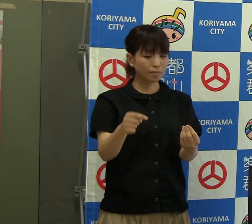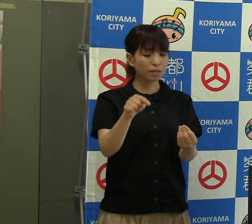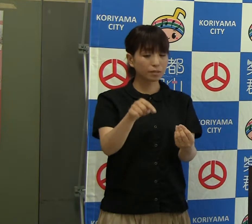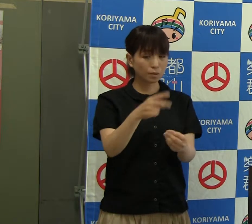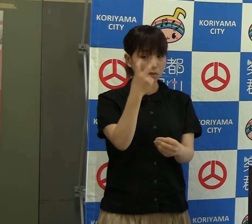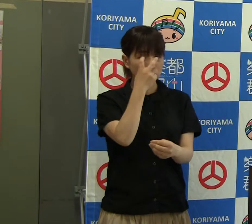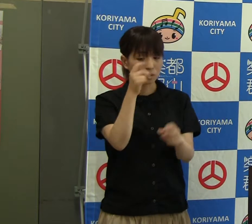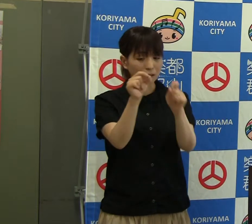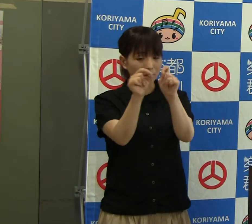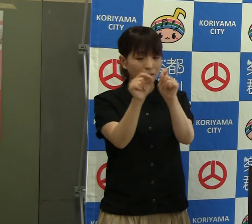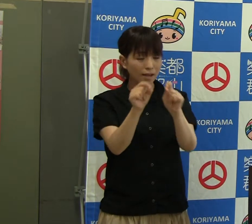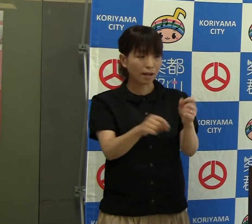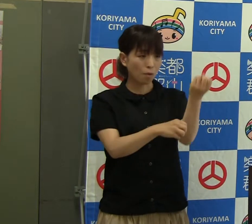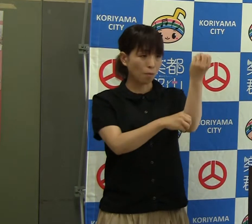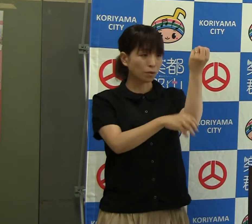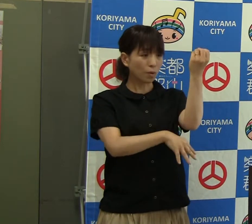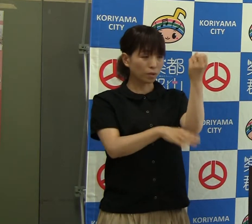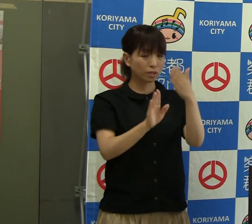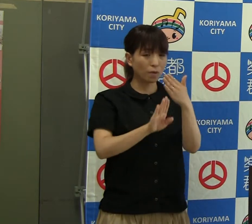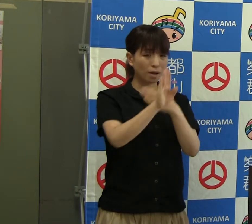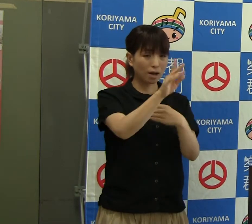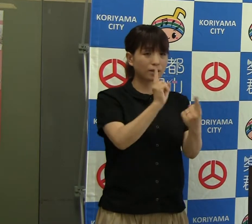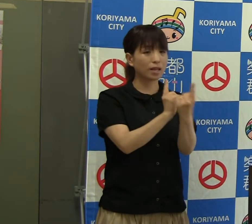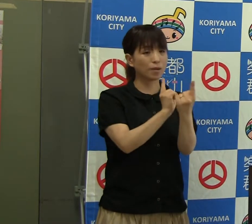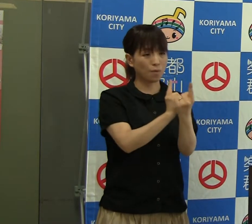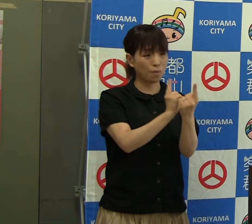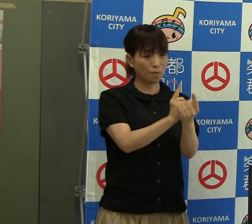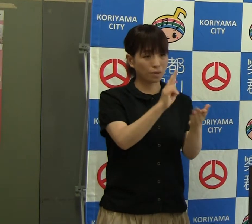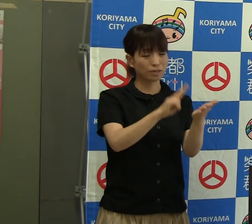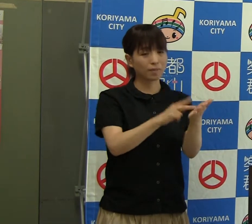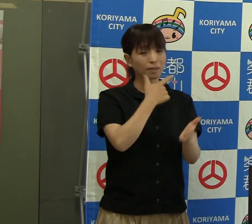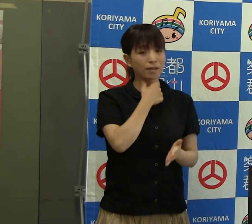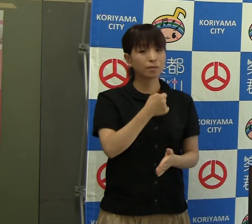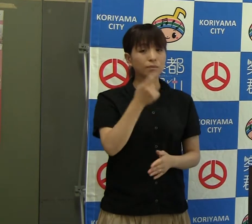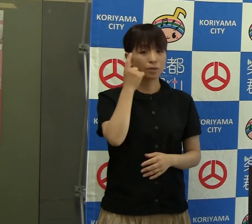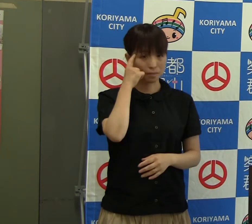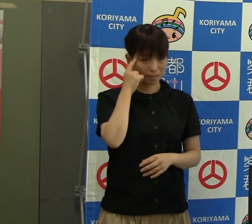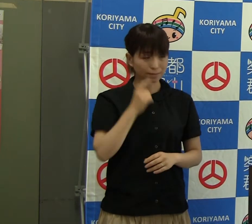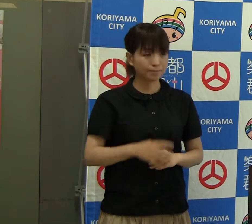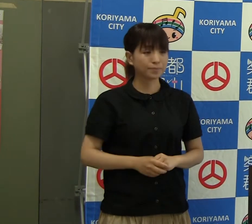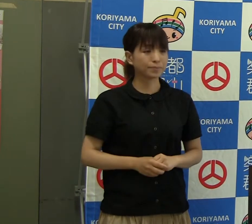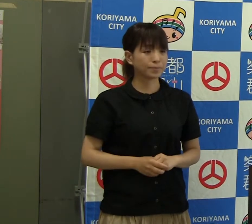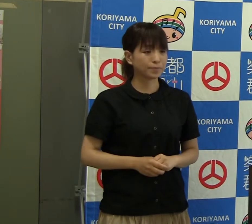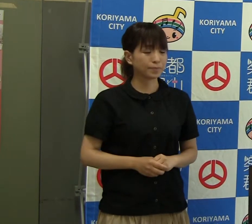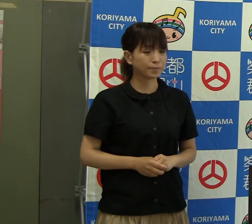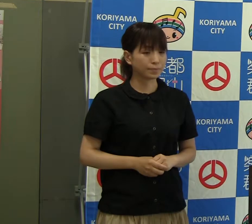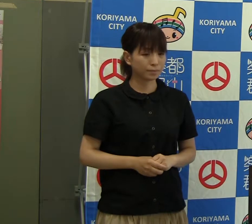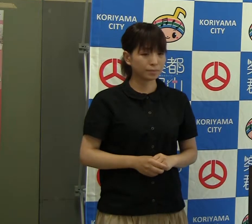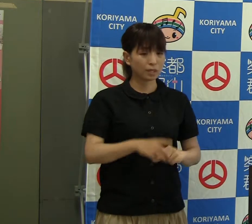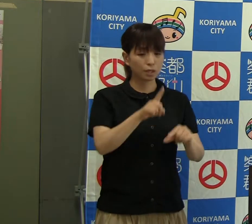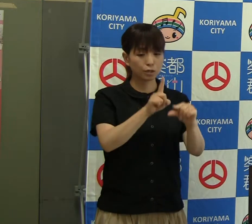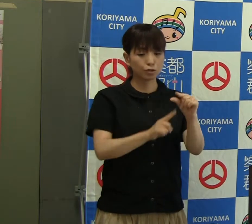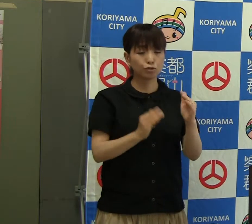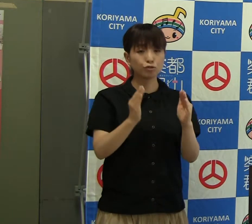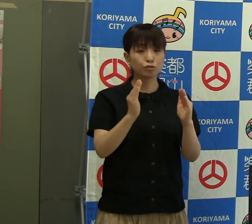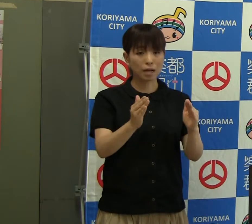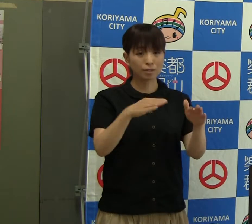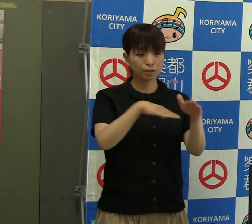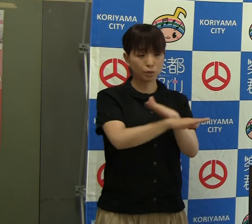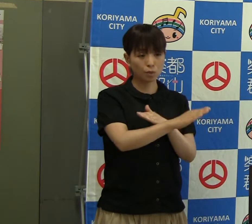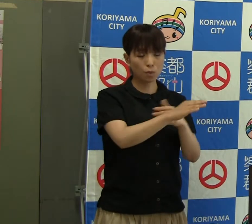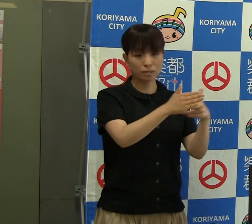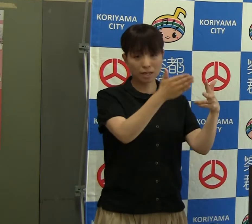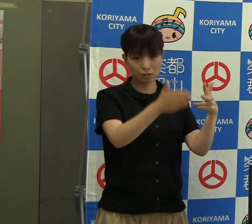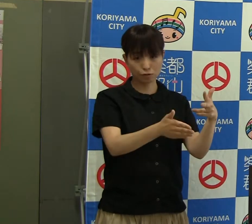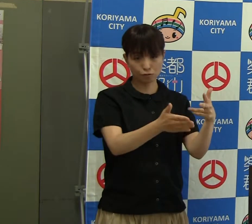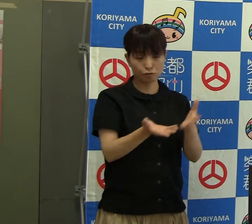調査結果に基づきまして今後の対応を決定してまいるところでございます。なお中間貯蔵施設への輸送に